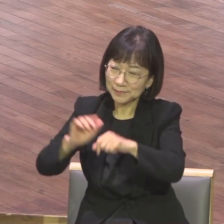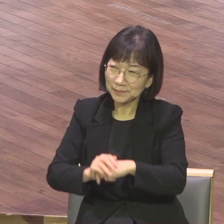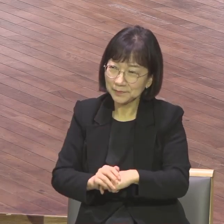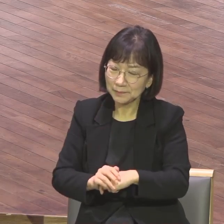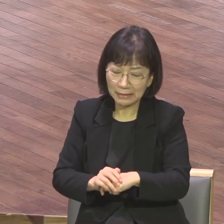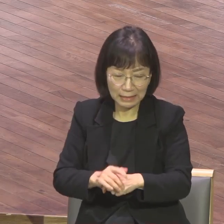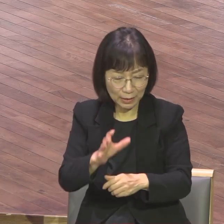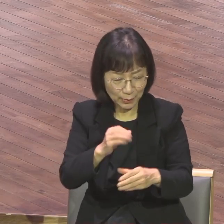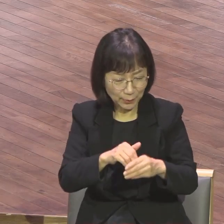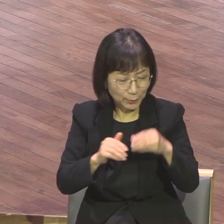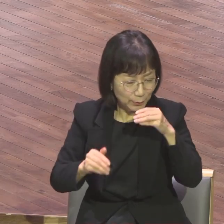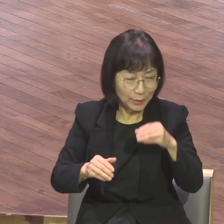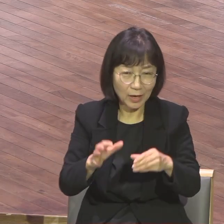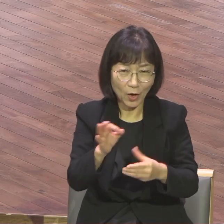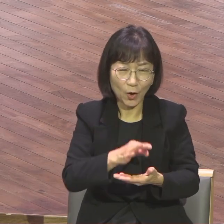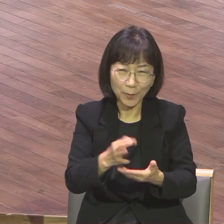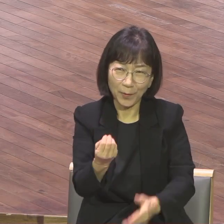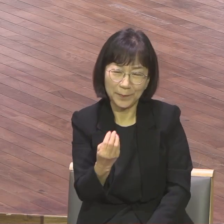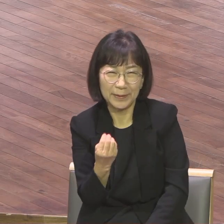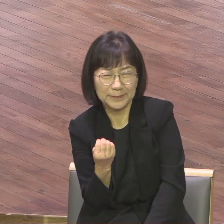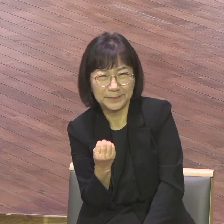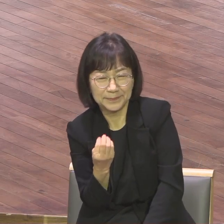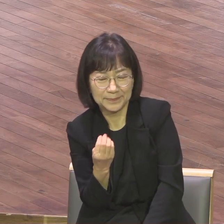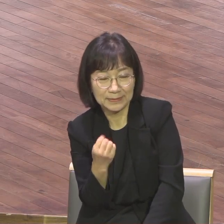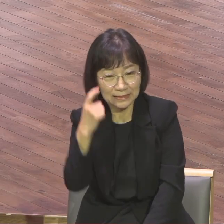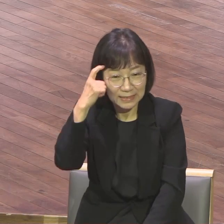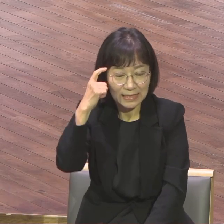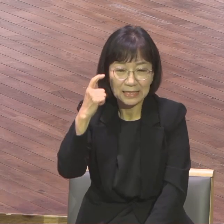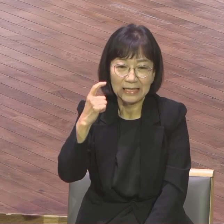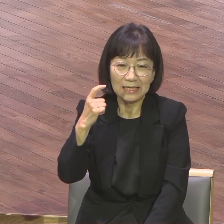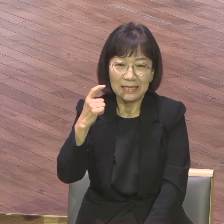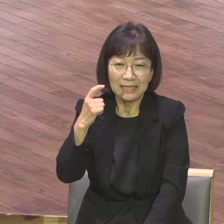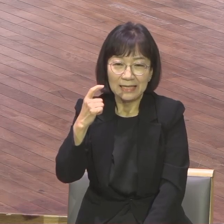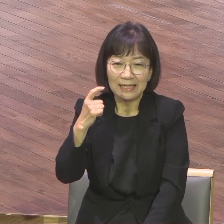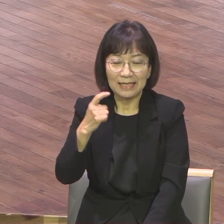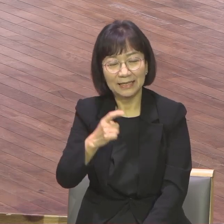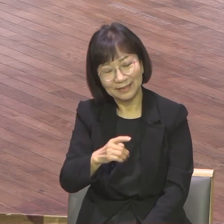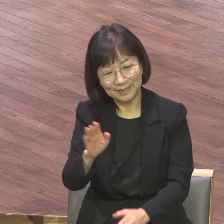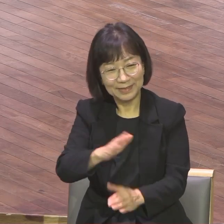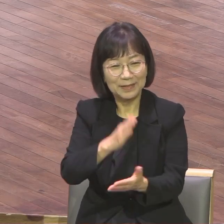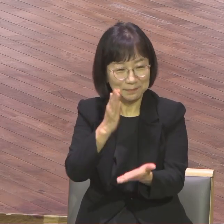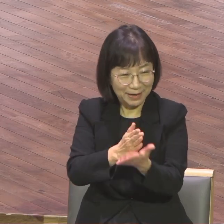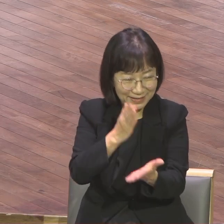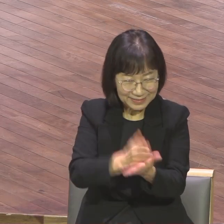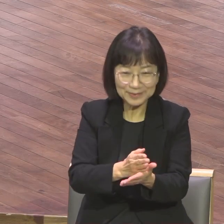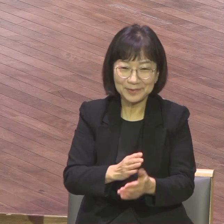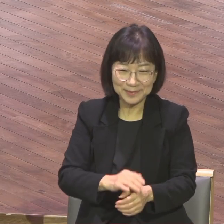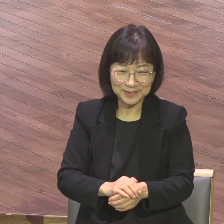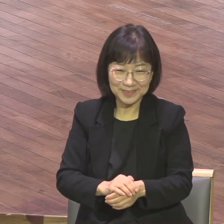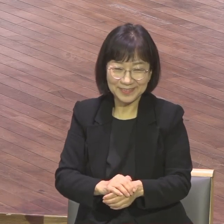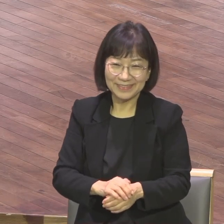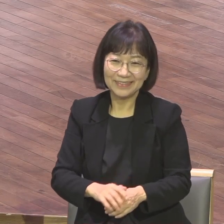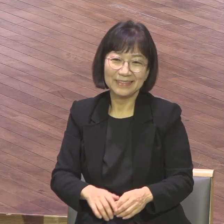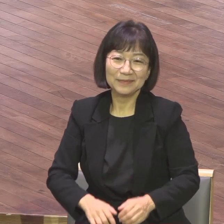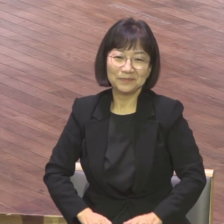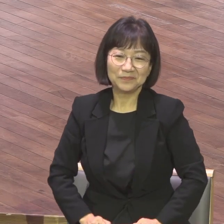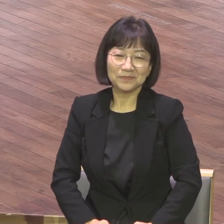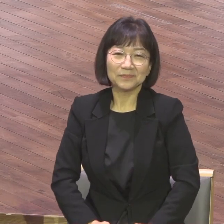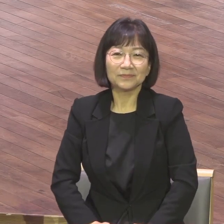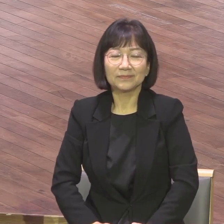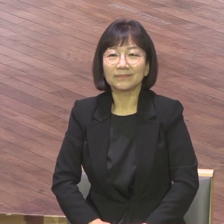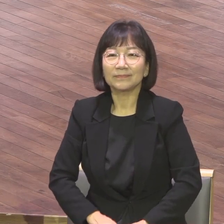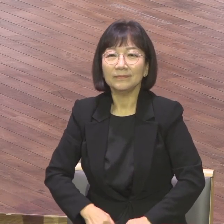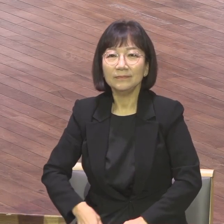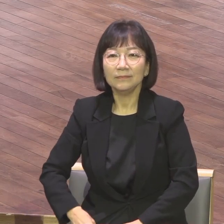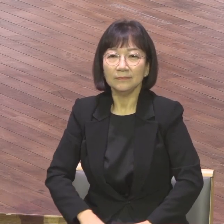하나님의 중심과는 맞지 않는 전부 다 헌금 또 돈에 돈 중심으로 살다 보니까 모든 것 다